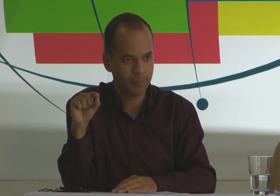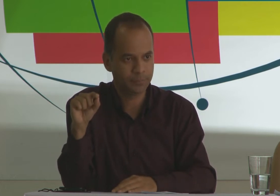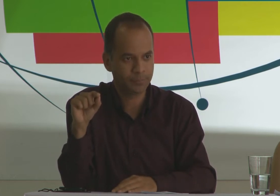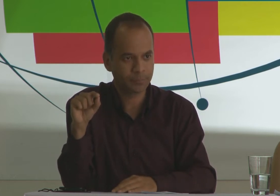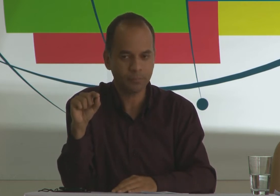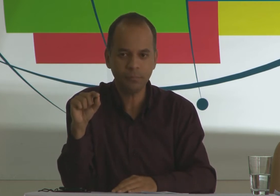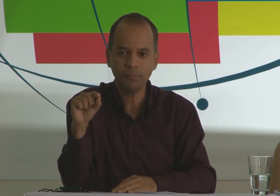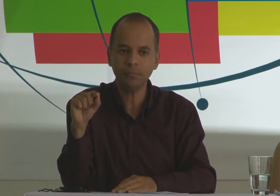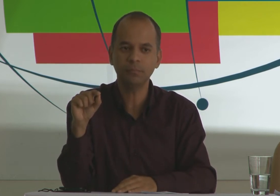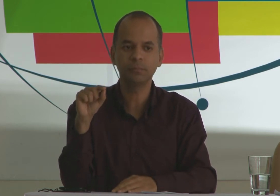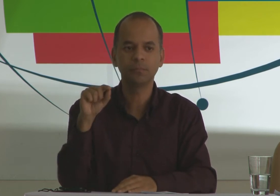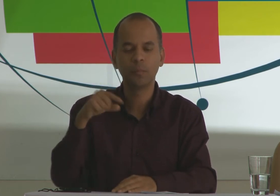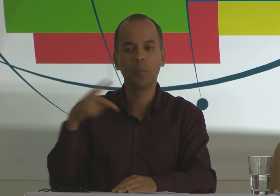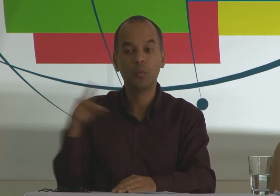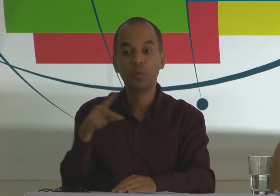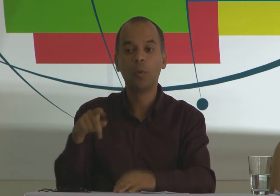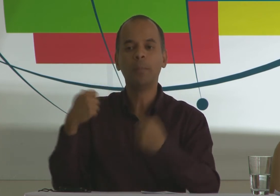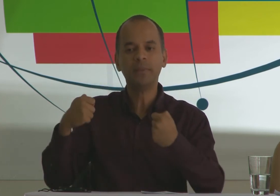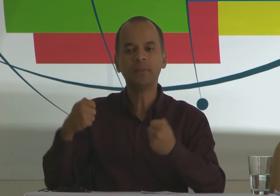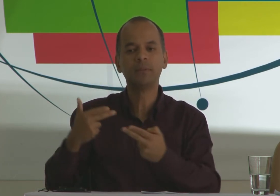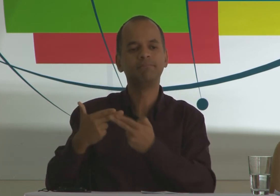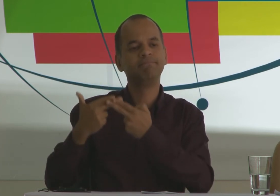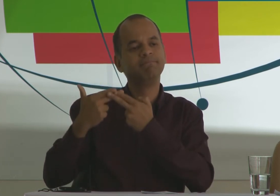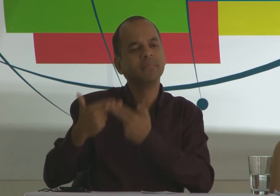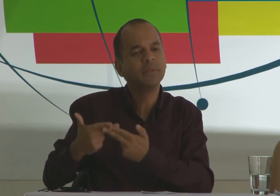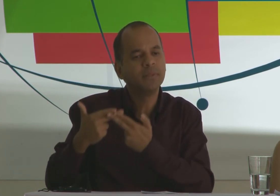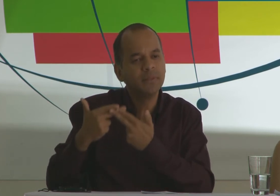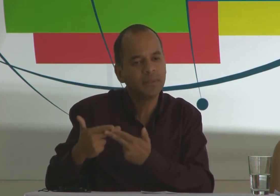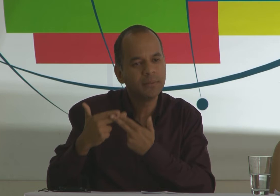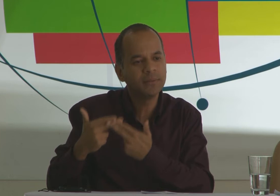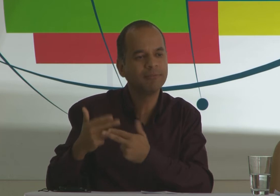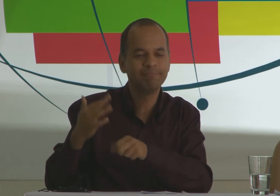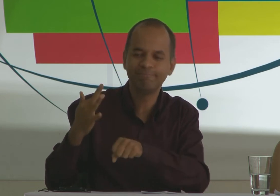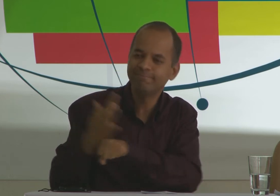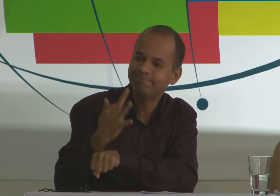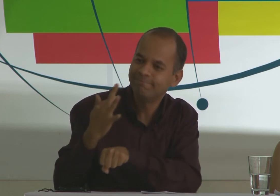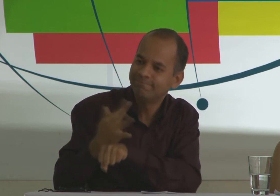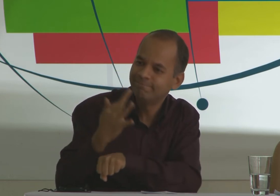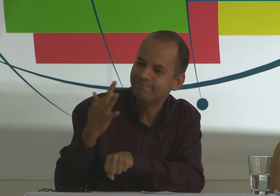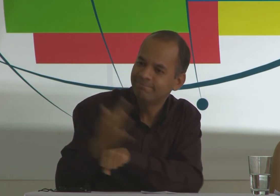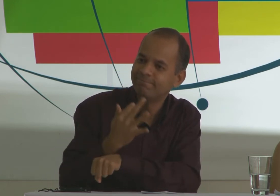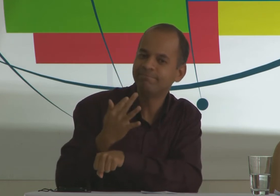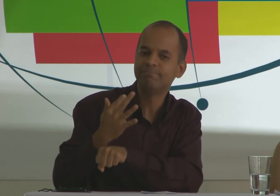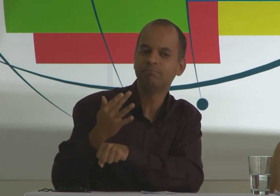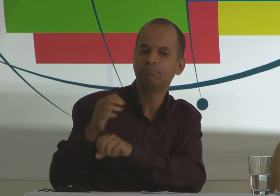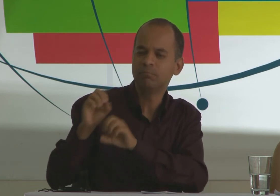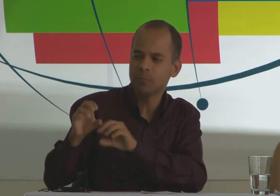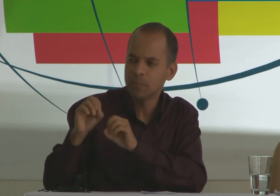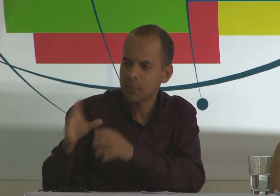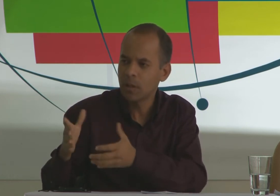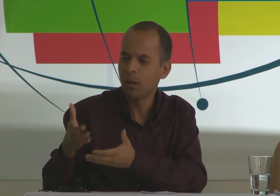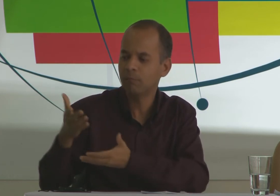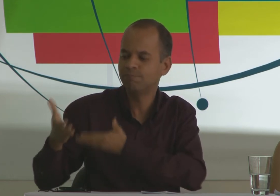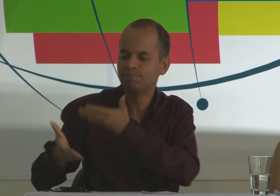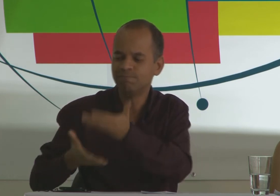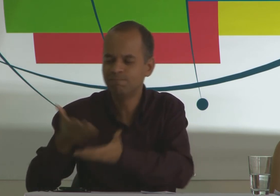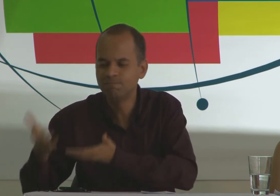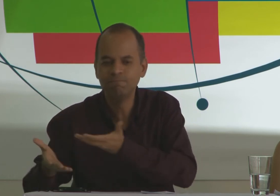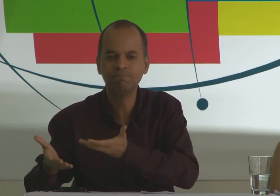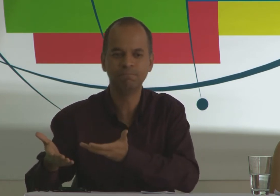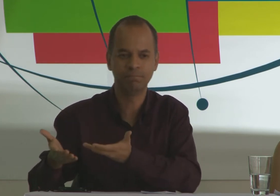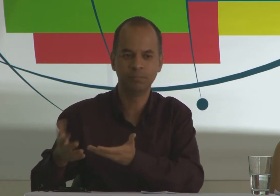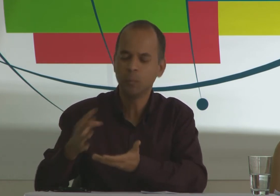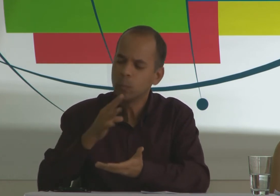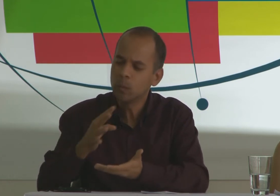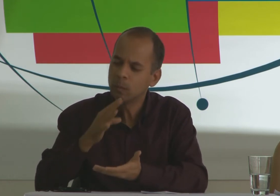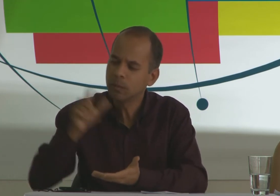aprendessem isso, e faz parte do processo. E, então, como professor também, a gente tem que ter muita paciência para lidar com essa